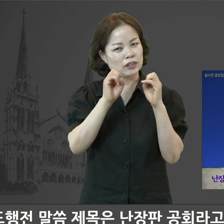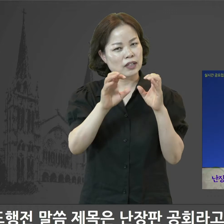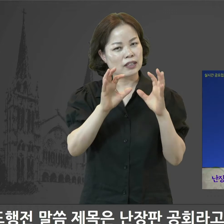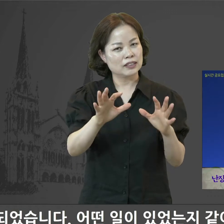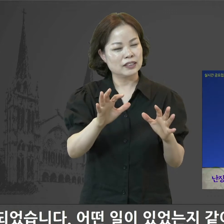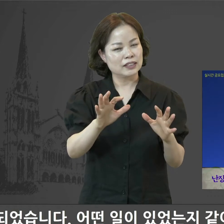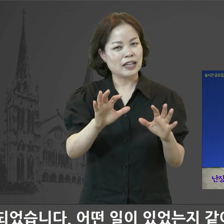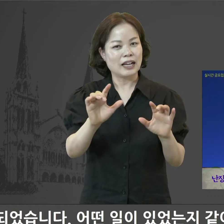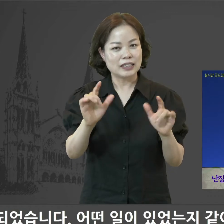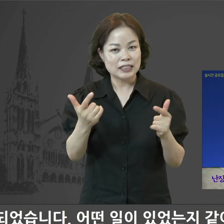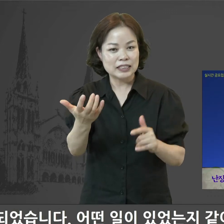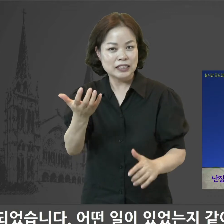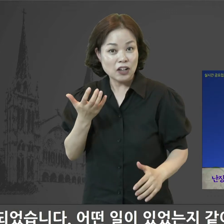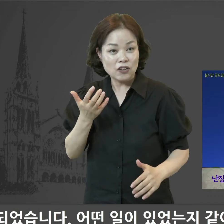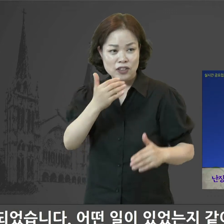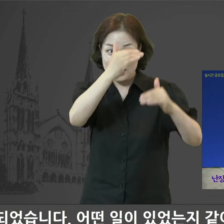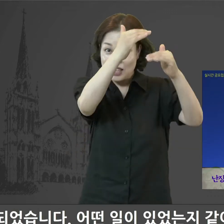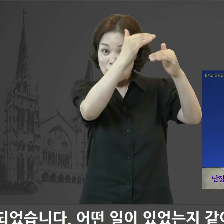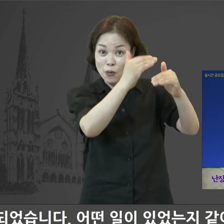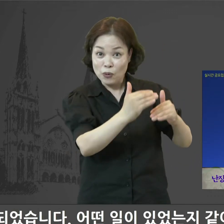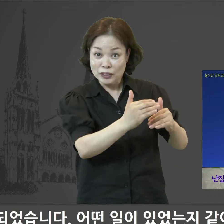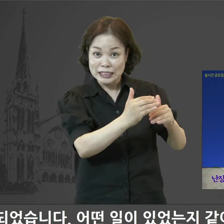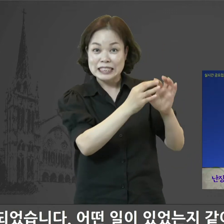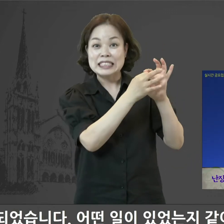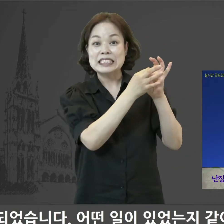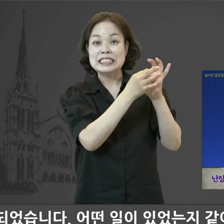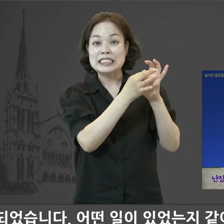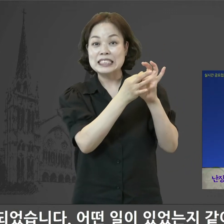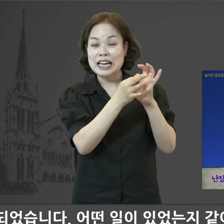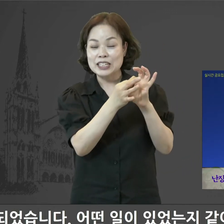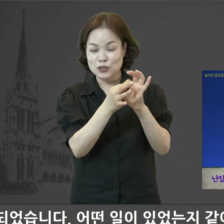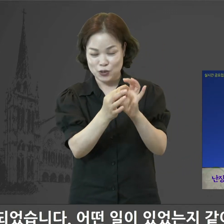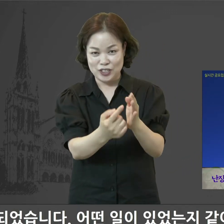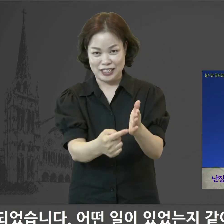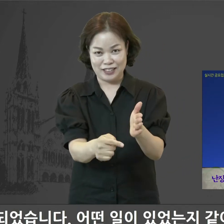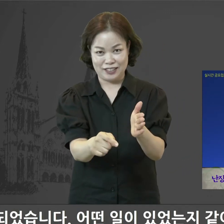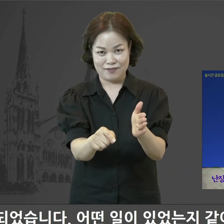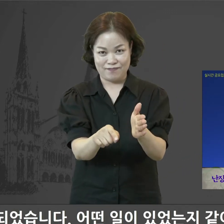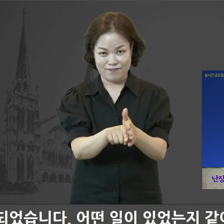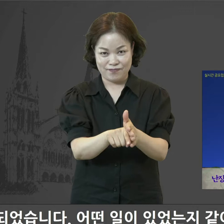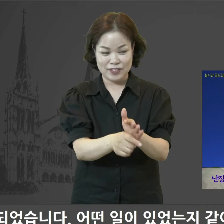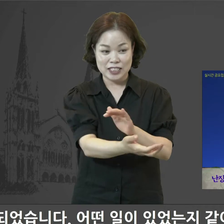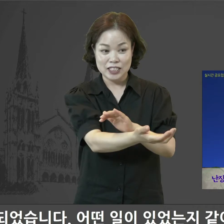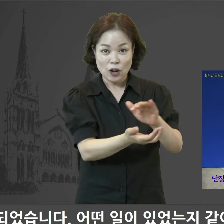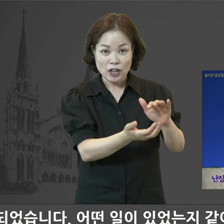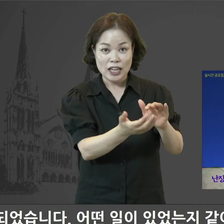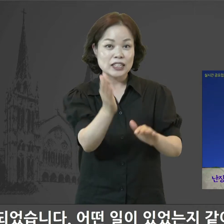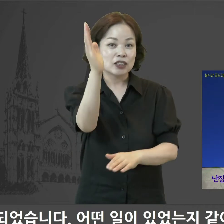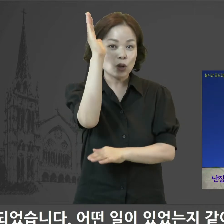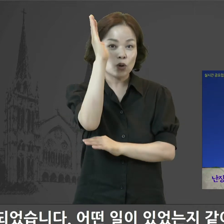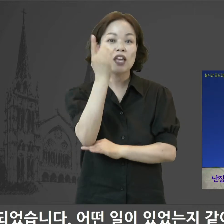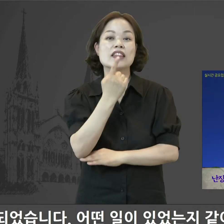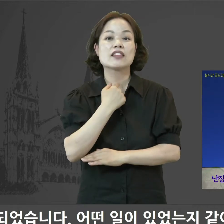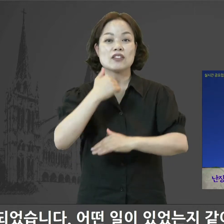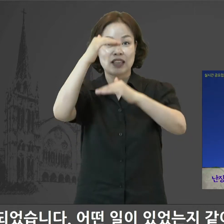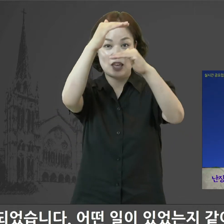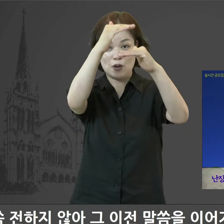그 이전 말씀을 조금 이어가도록 하기 위해서 앞에 있었던